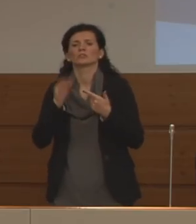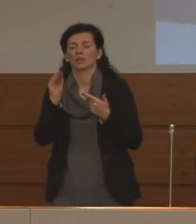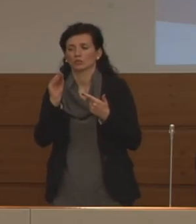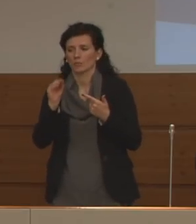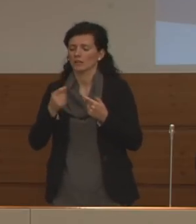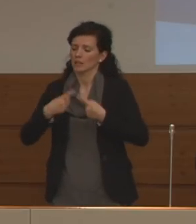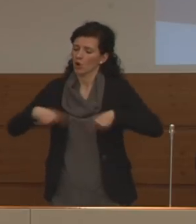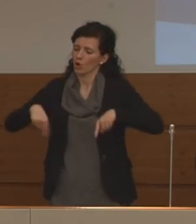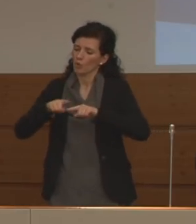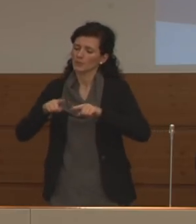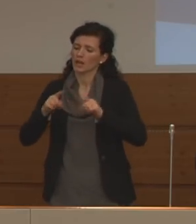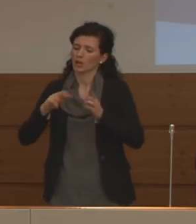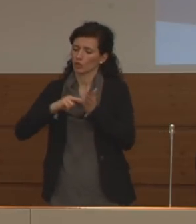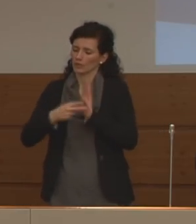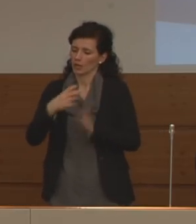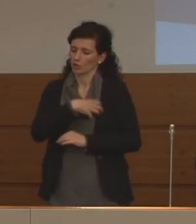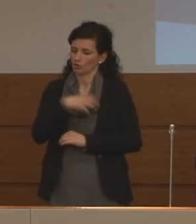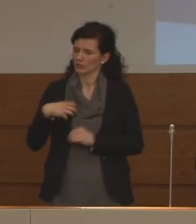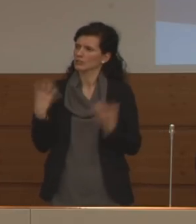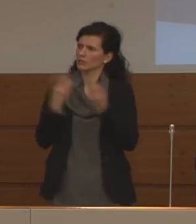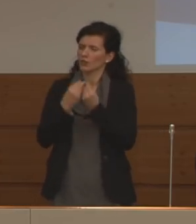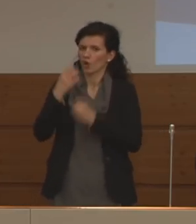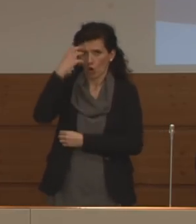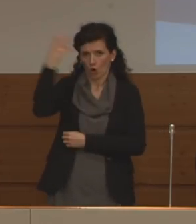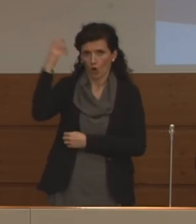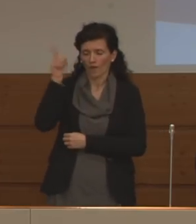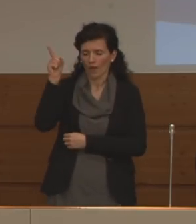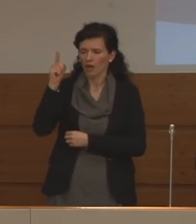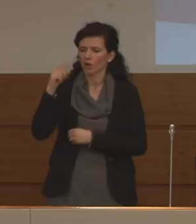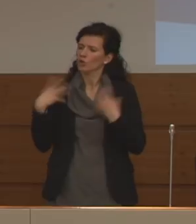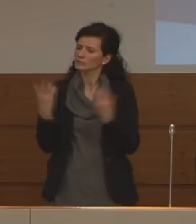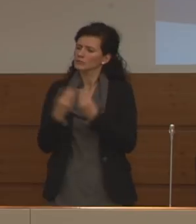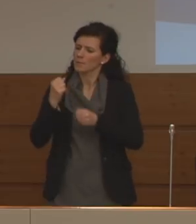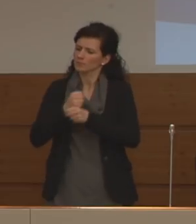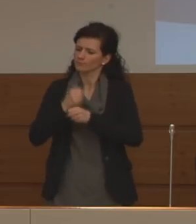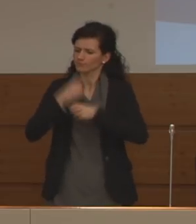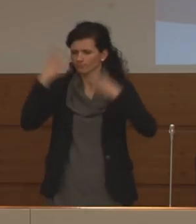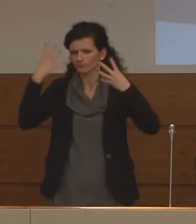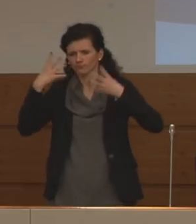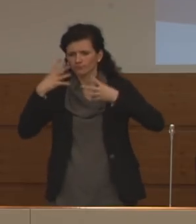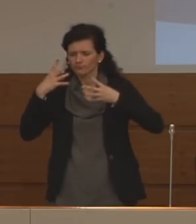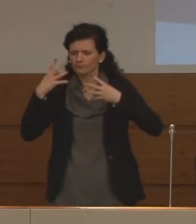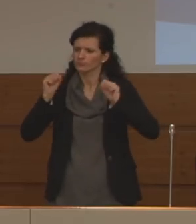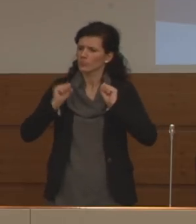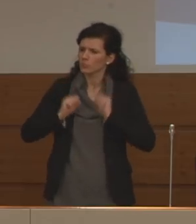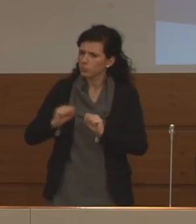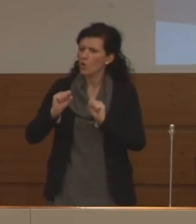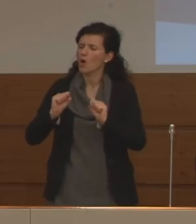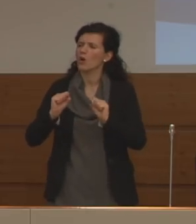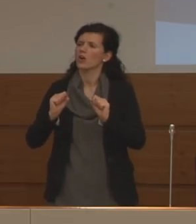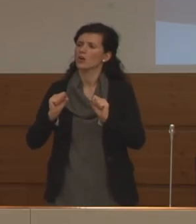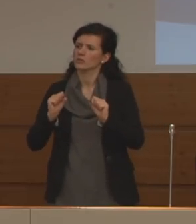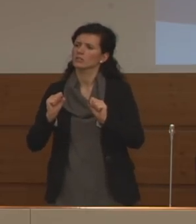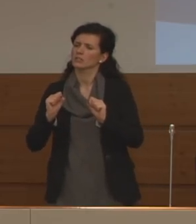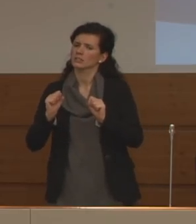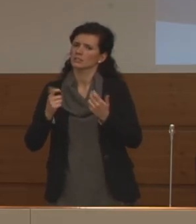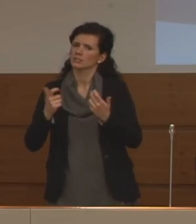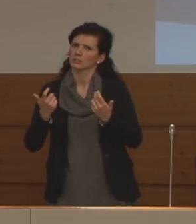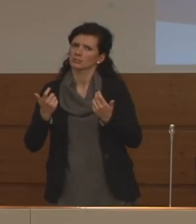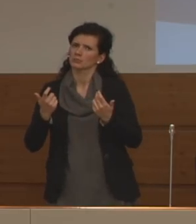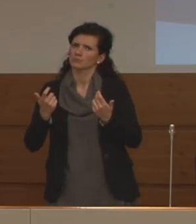scientifico del governo sta ragionando sull'ipotesi di procedere a una verifica con